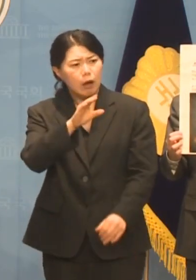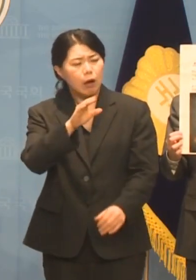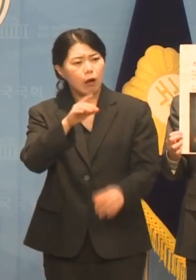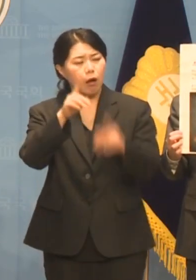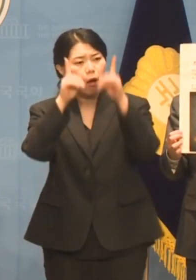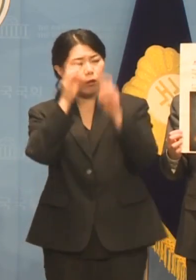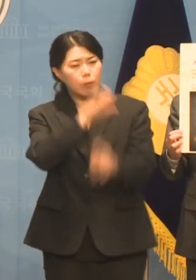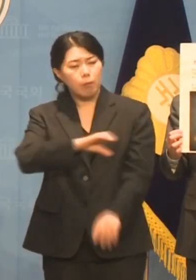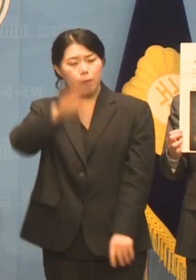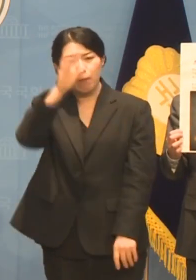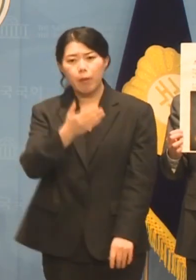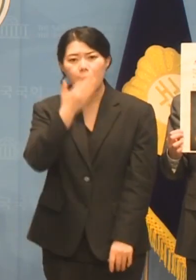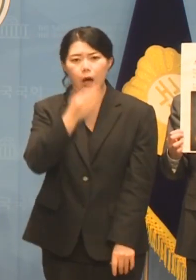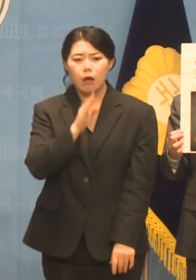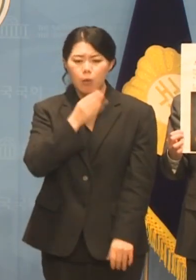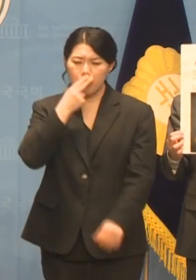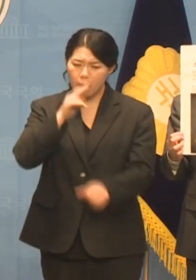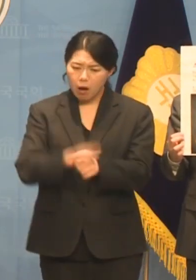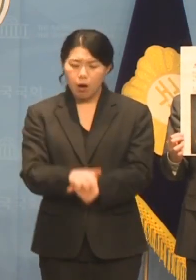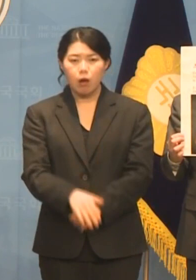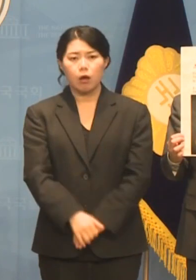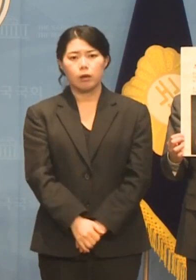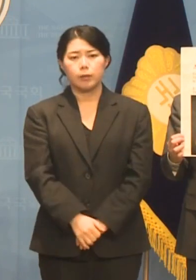정말 기상천외하고 어처구니가 없습니다.